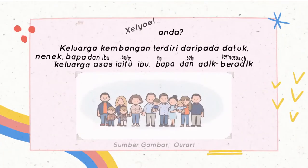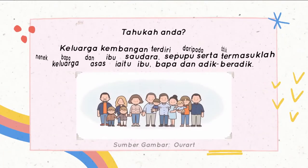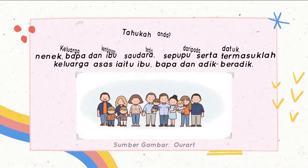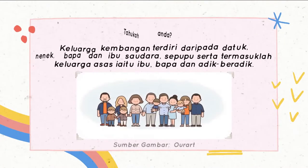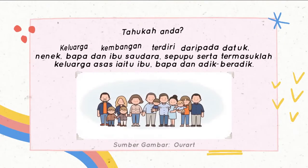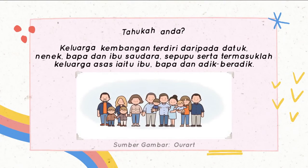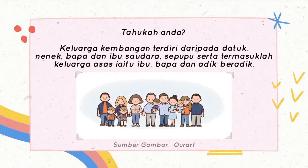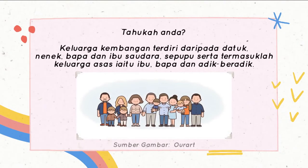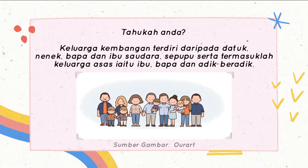badges0